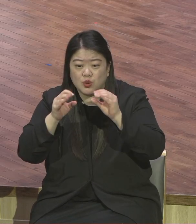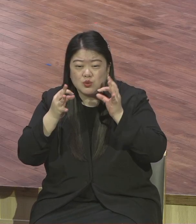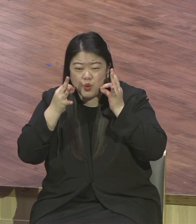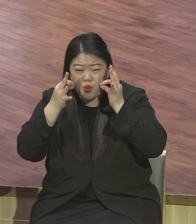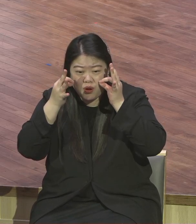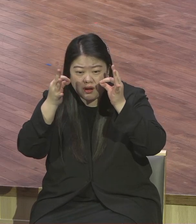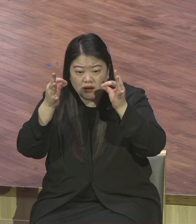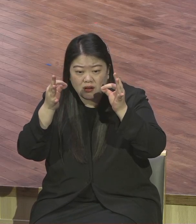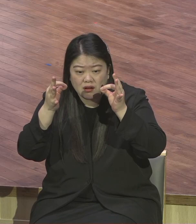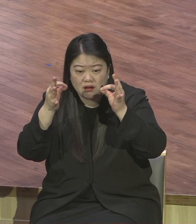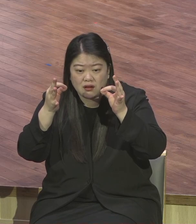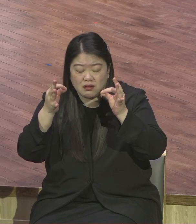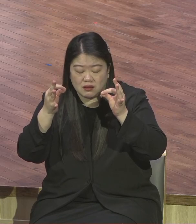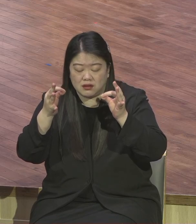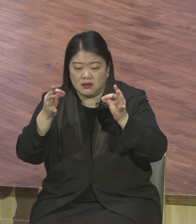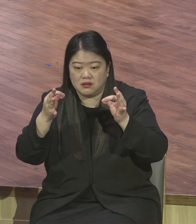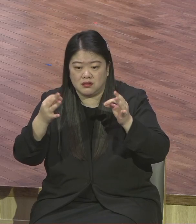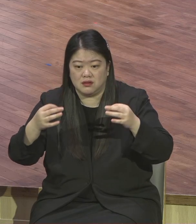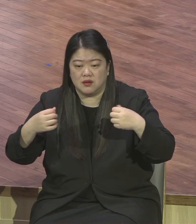아닙니다. 그런 사람 보고 한 말 아니에요.